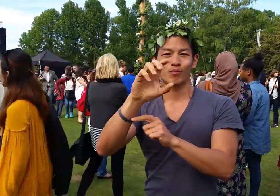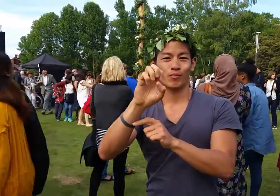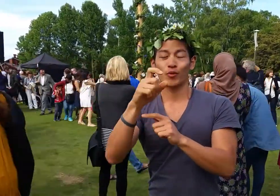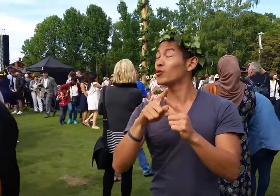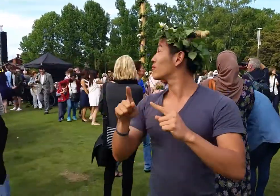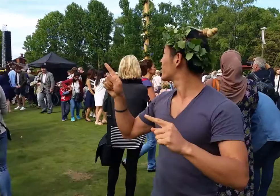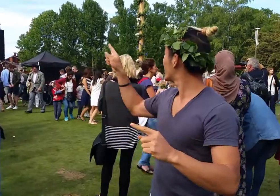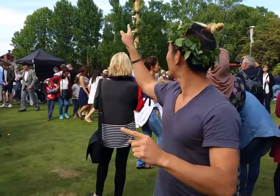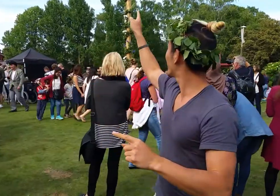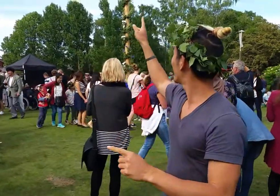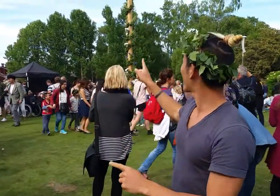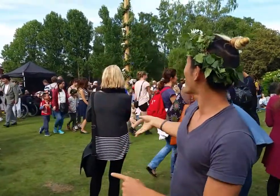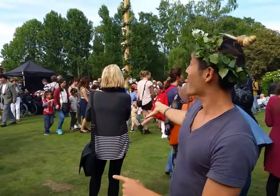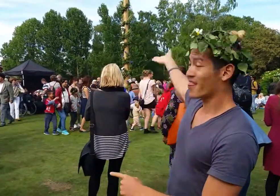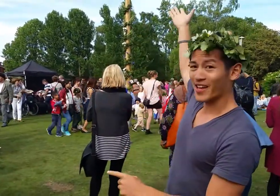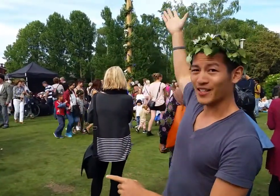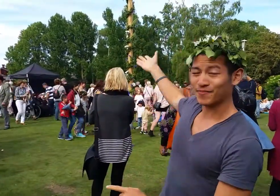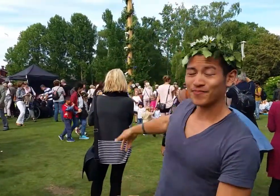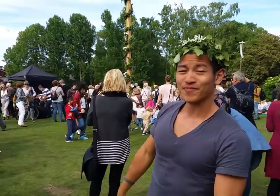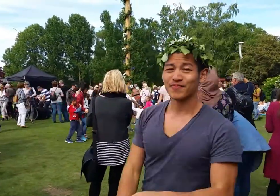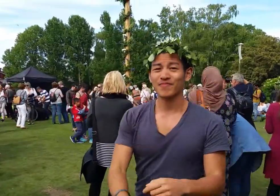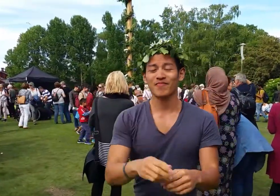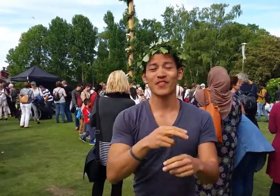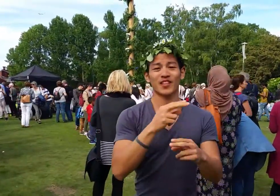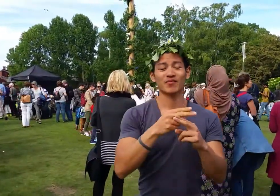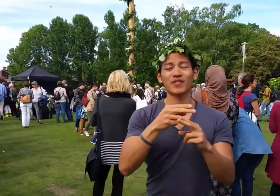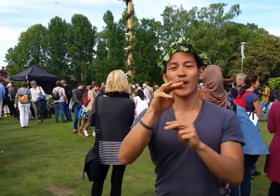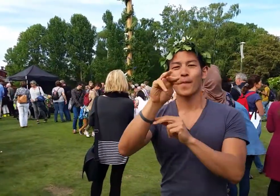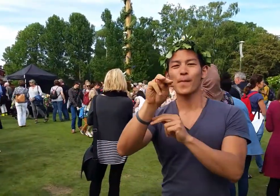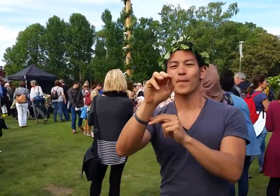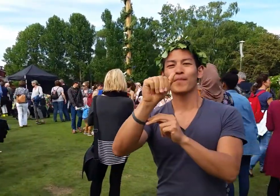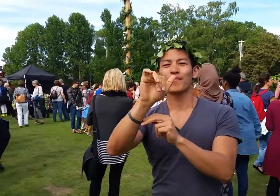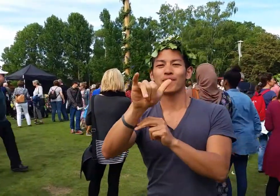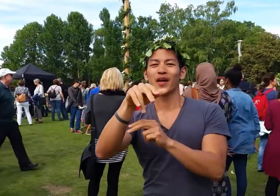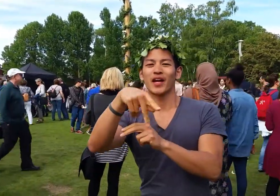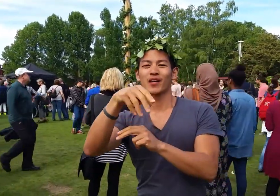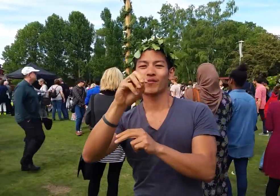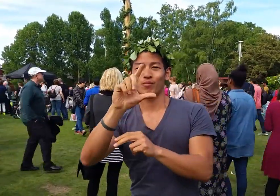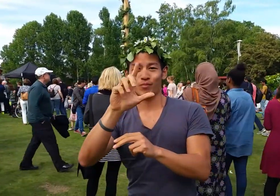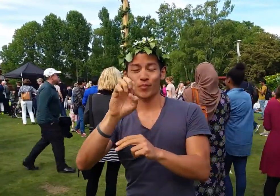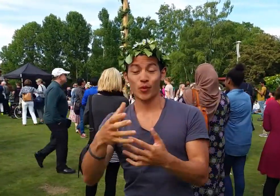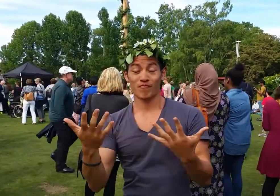Om imorgon inte känner så ämne,